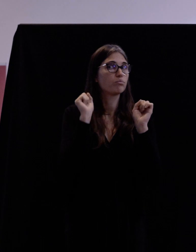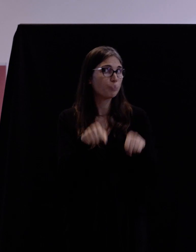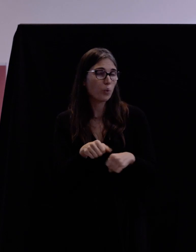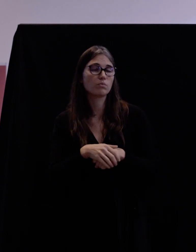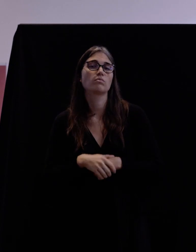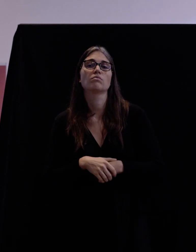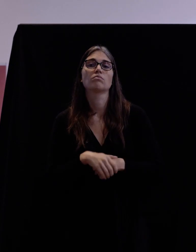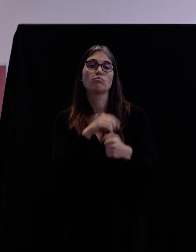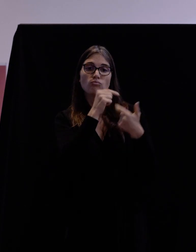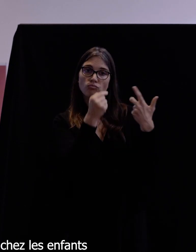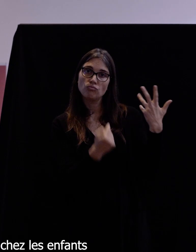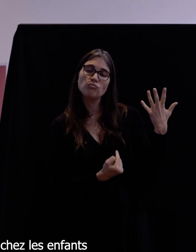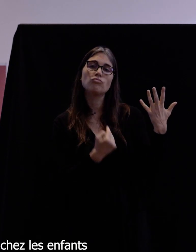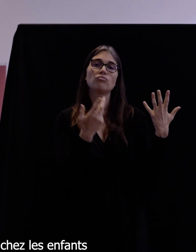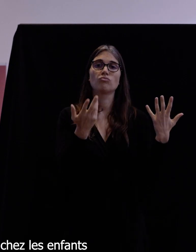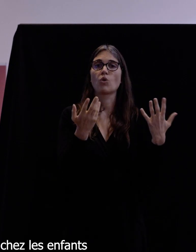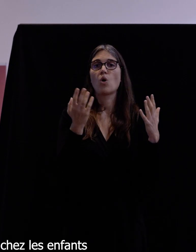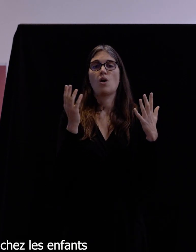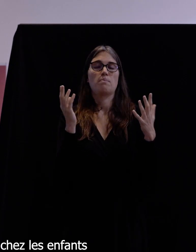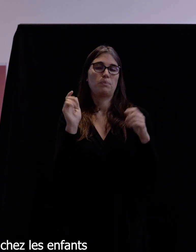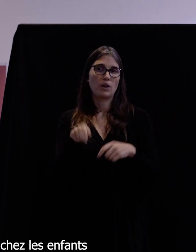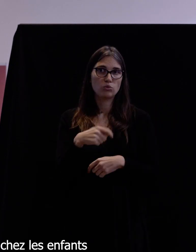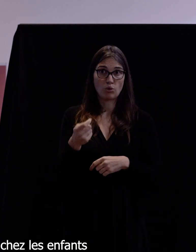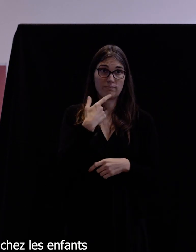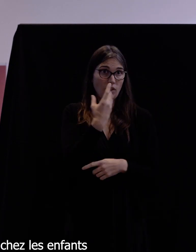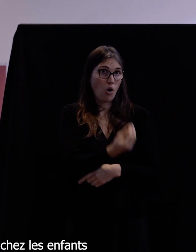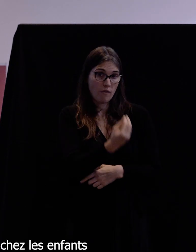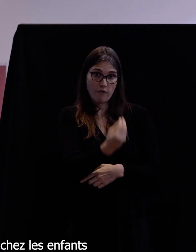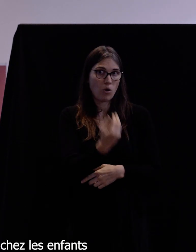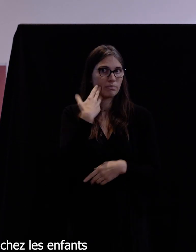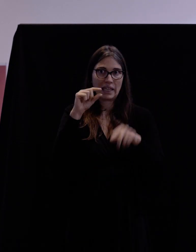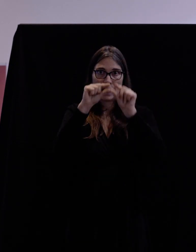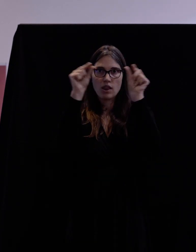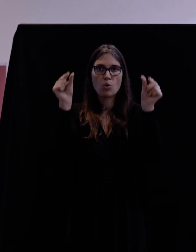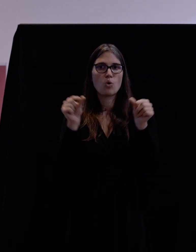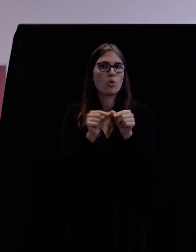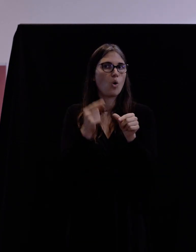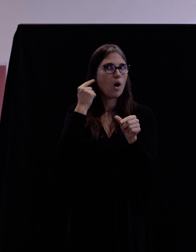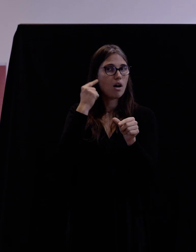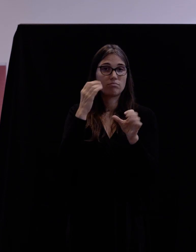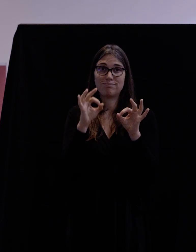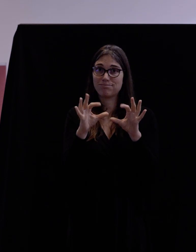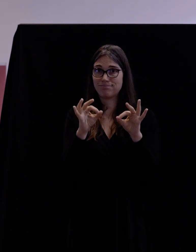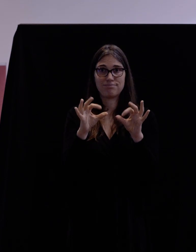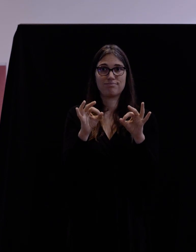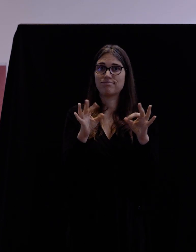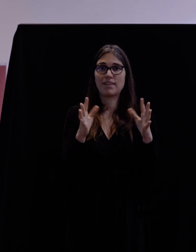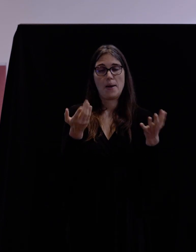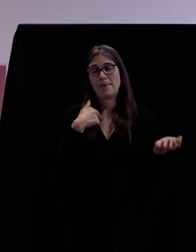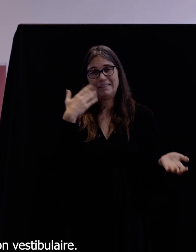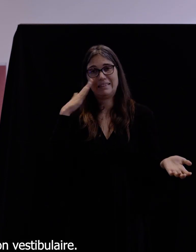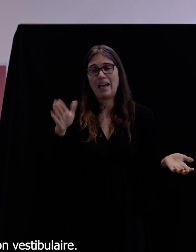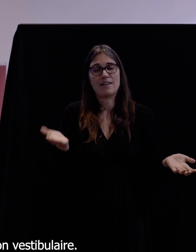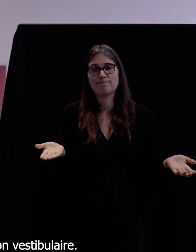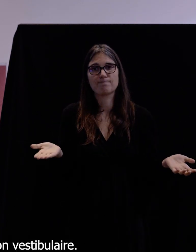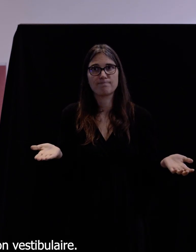notre disposition pour préciser. Alors évidemment, chez les enfants qui n'ont pas de canaux semi-circulaires, anatomiquement, on sait qu'on va